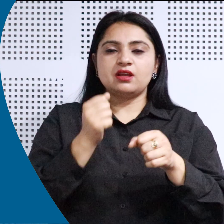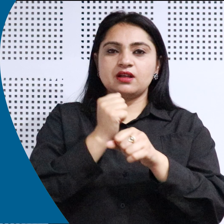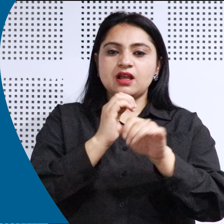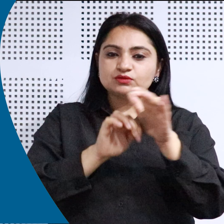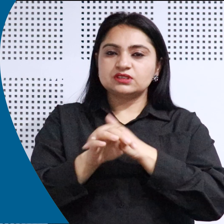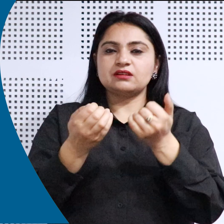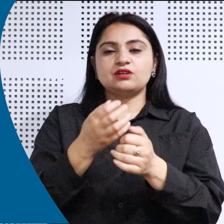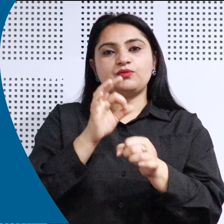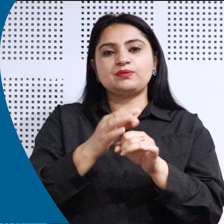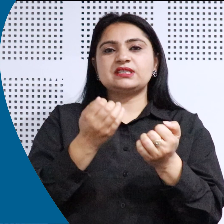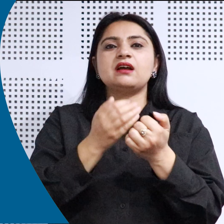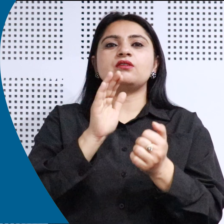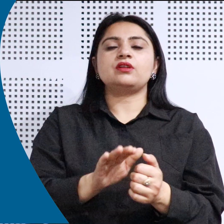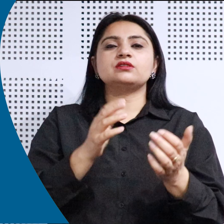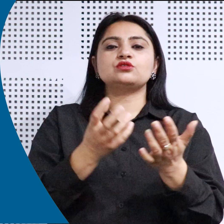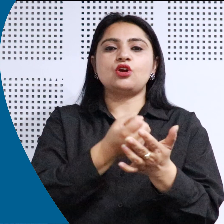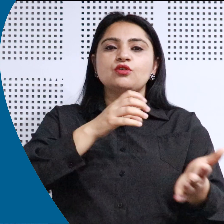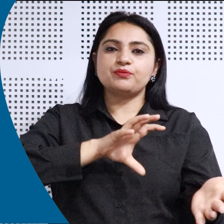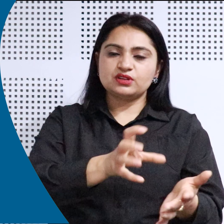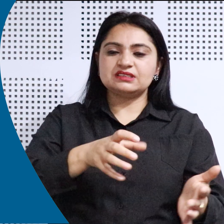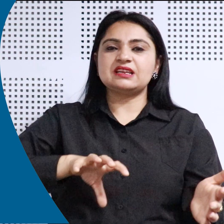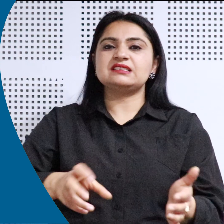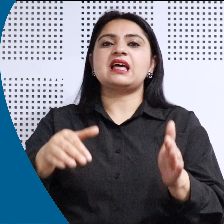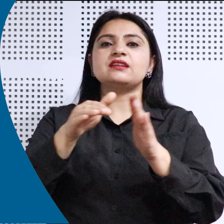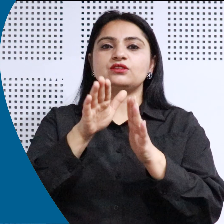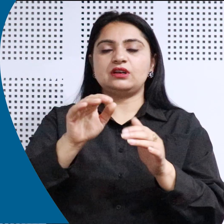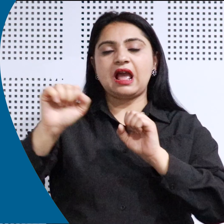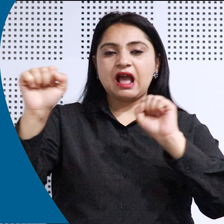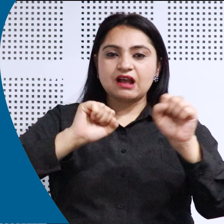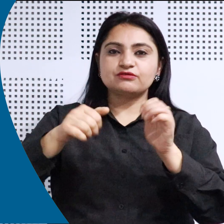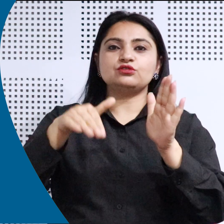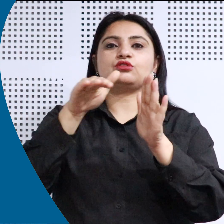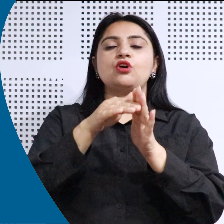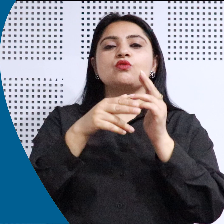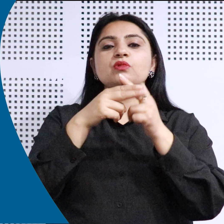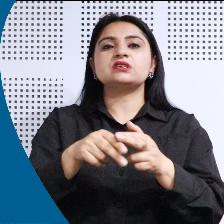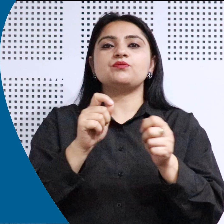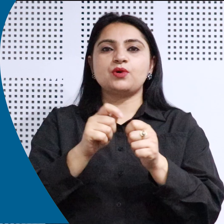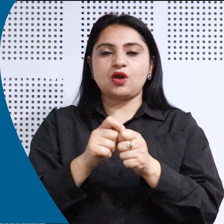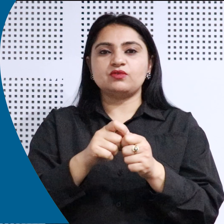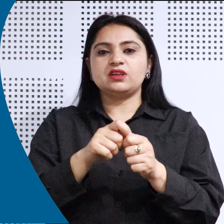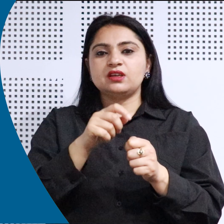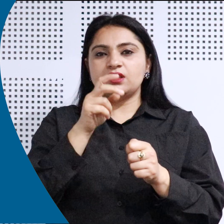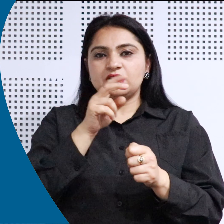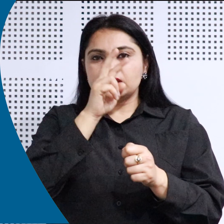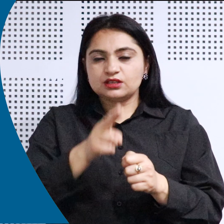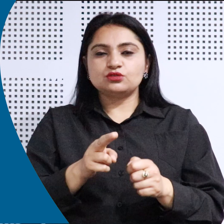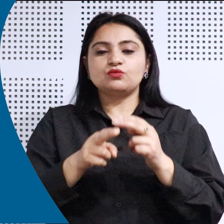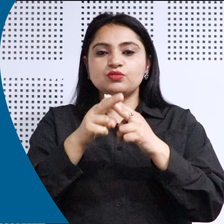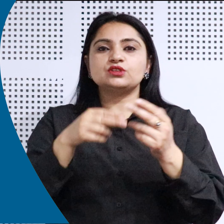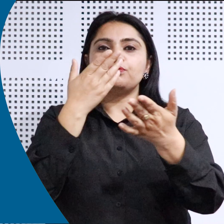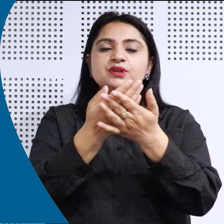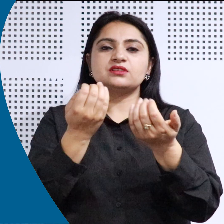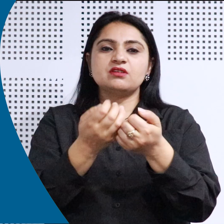गर्ने व्यवस्था गरेको छ। संघ, प्रदेश र स्थानीय तहले आफ्नो तहको बजेट बनाउने र त्यस्तो बजेट पेश गर्ने